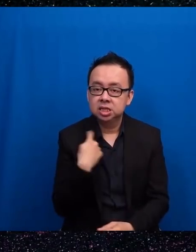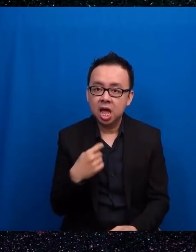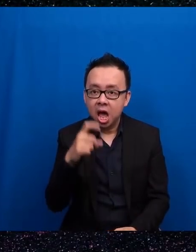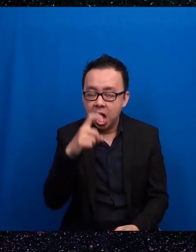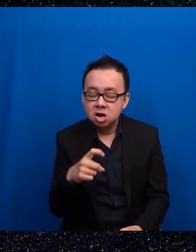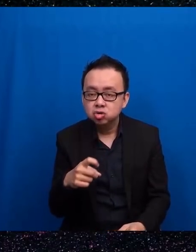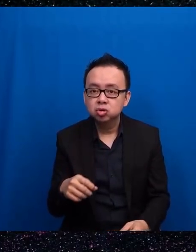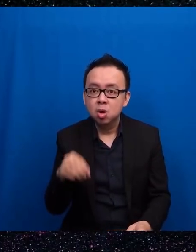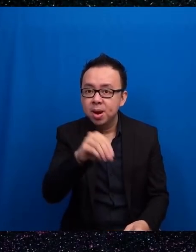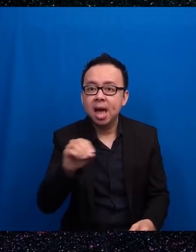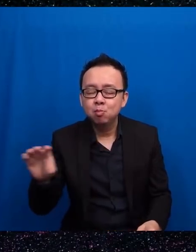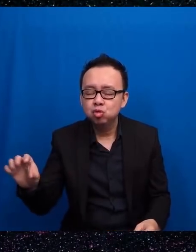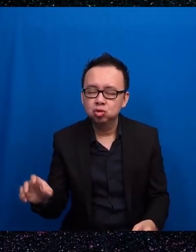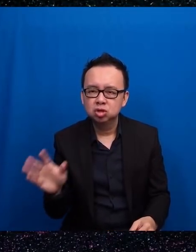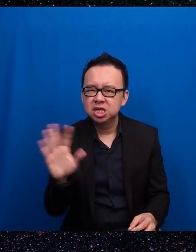sia-siakan penderitaanmu.